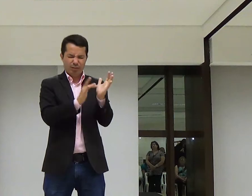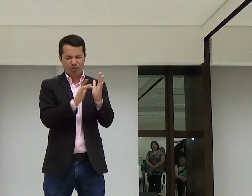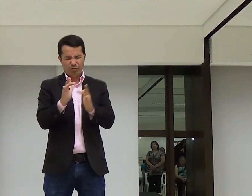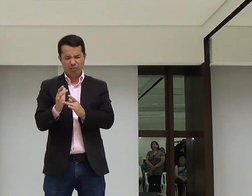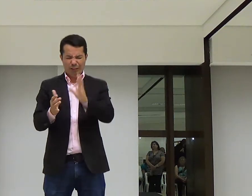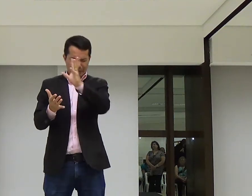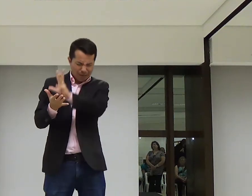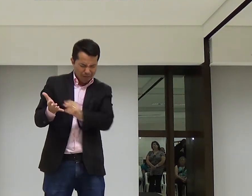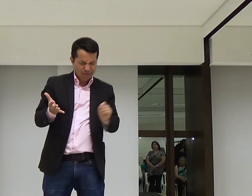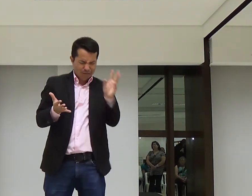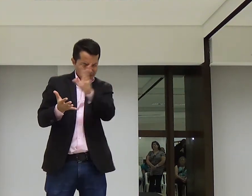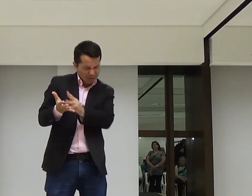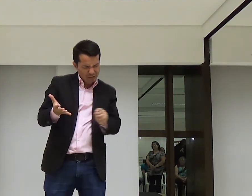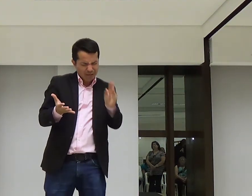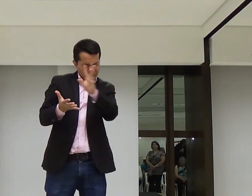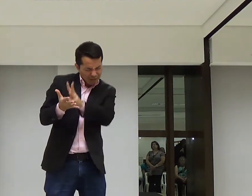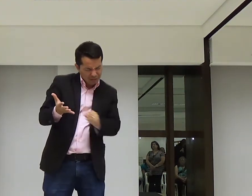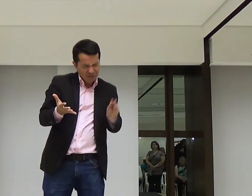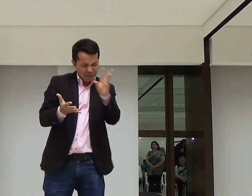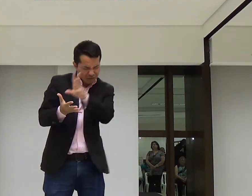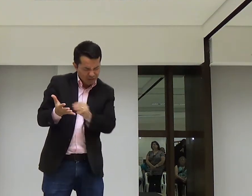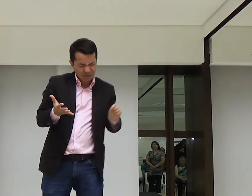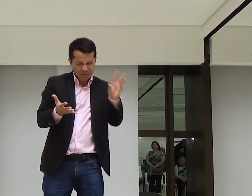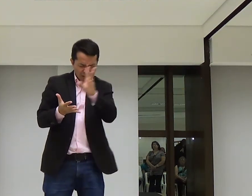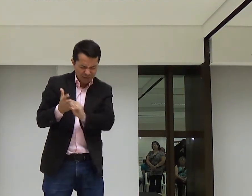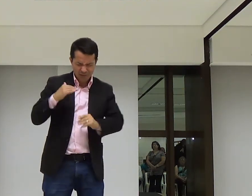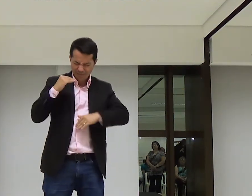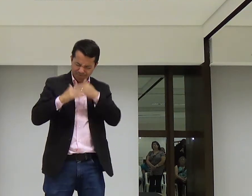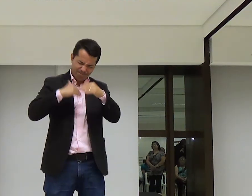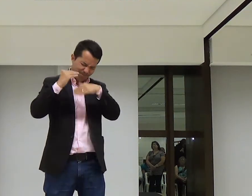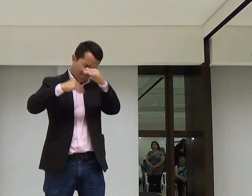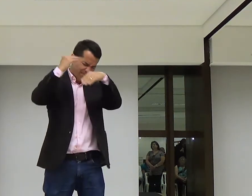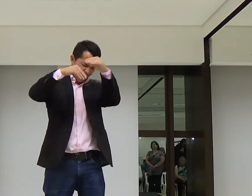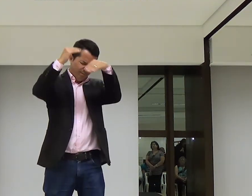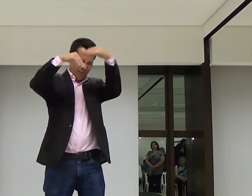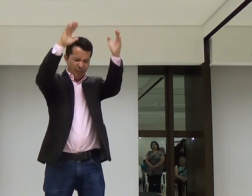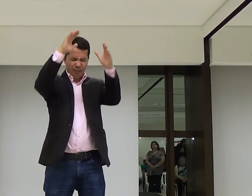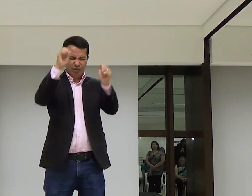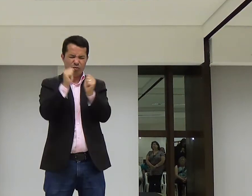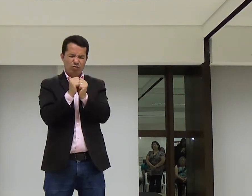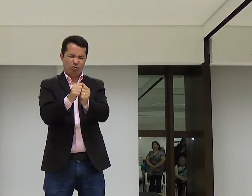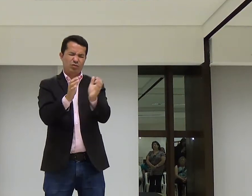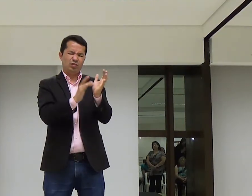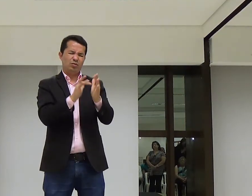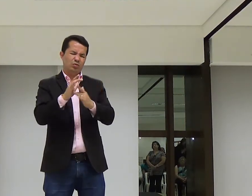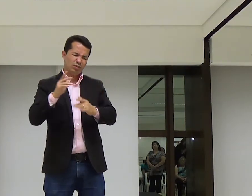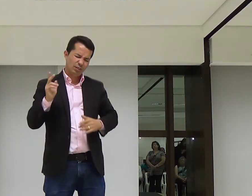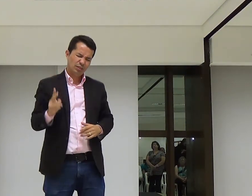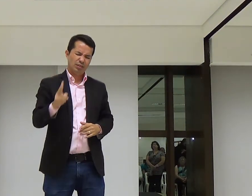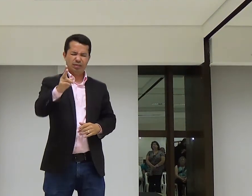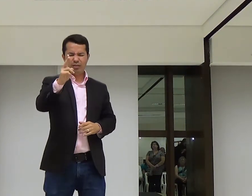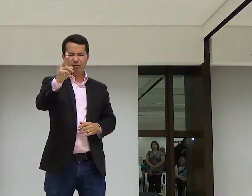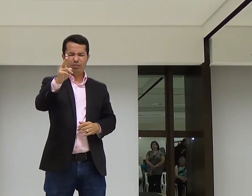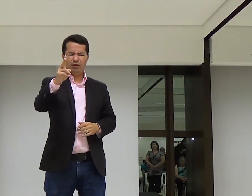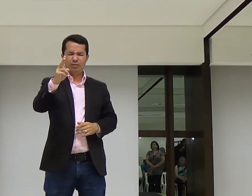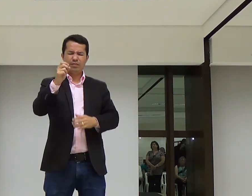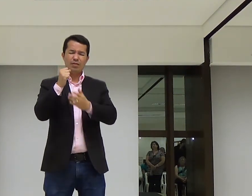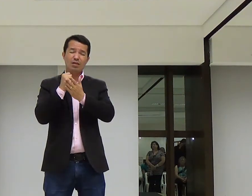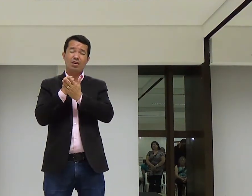Sempre continua com a gente, que até o fim nós permaneçamos firmes e aprendendo mais do Senhor sempre, ó